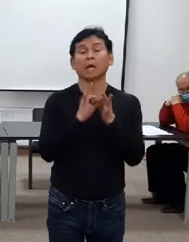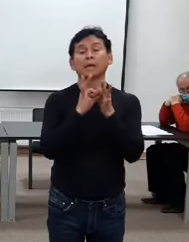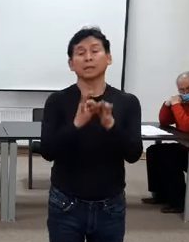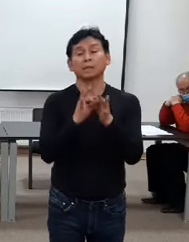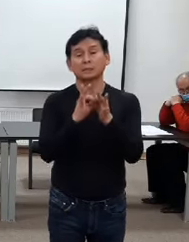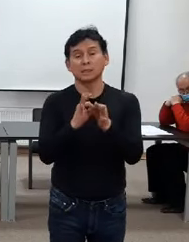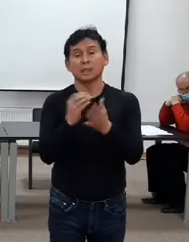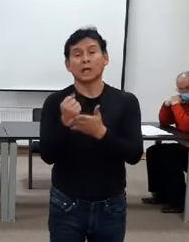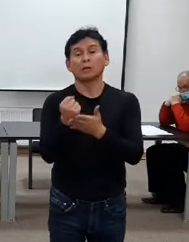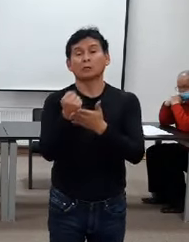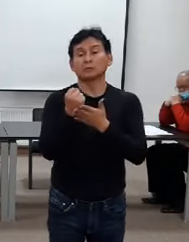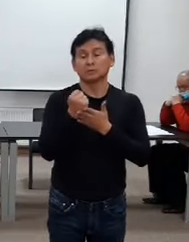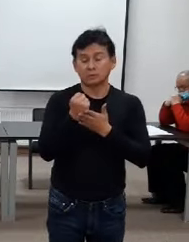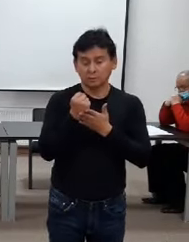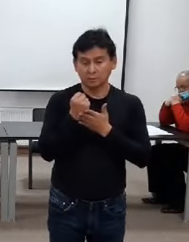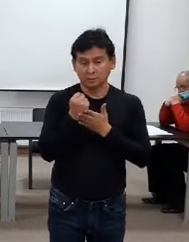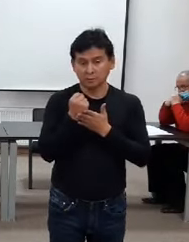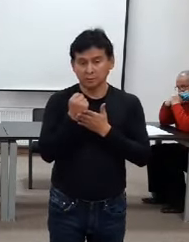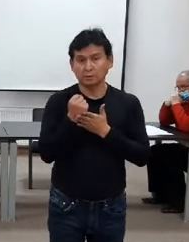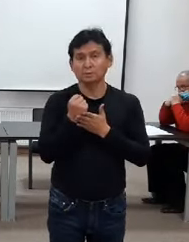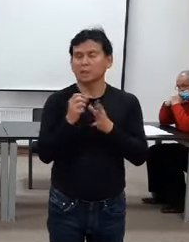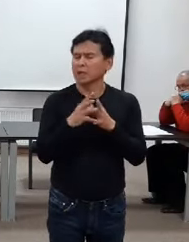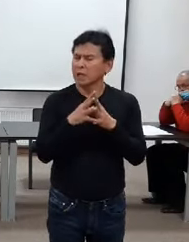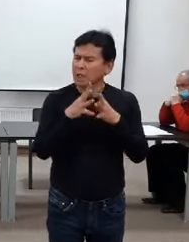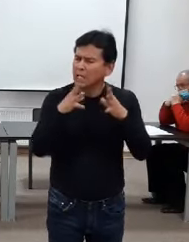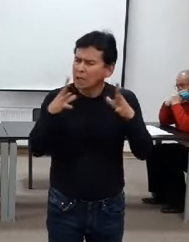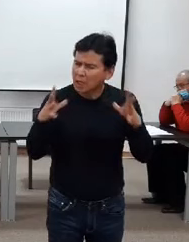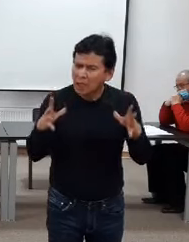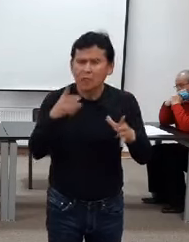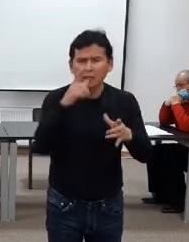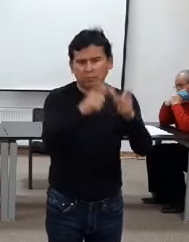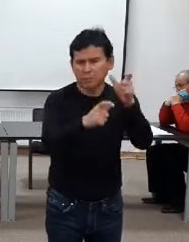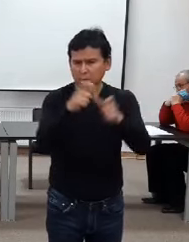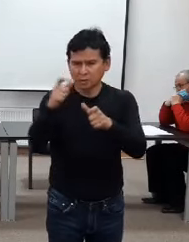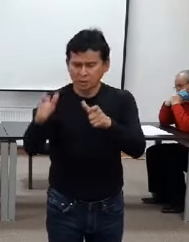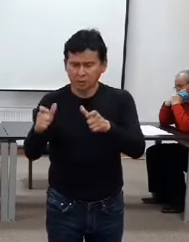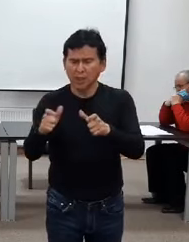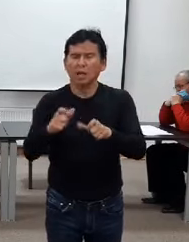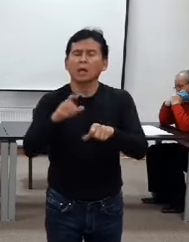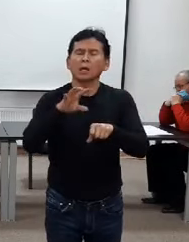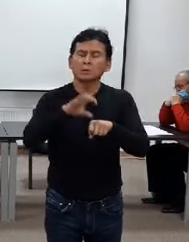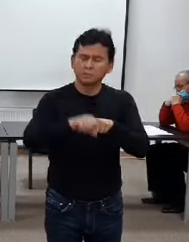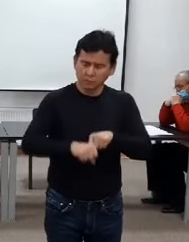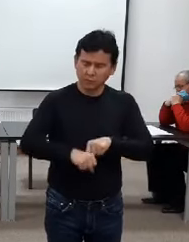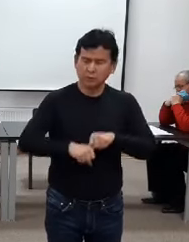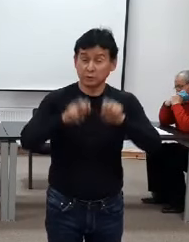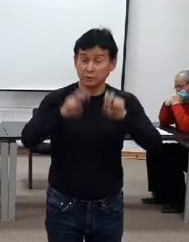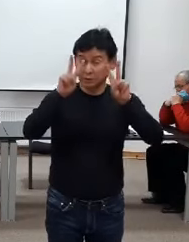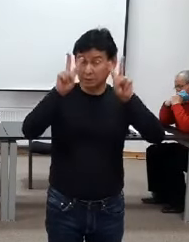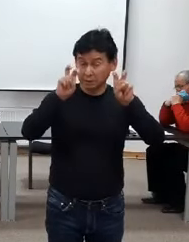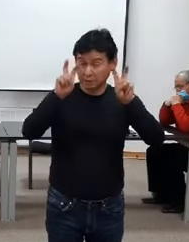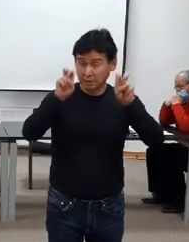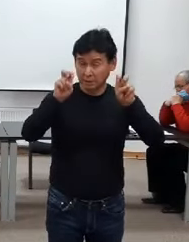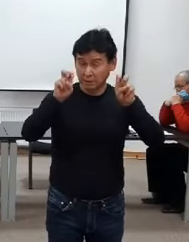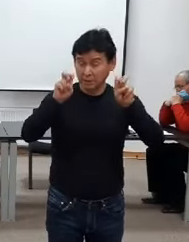la colaboración, la recepción que tuvo por gran parte de la comunidad a este comunicado que tuvimos que